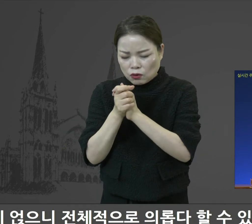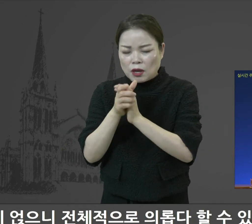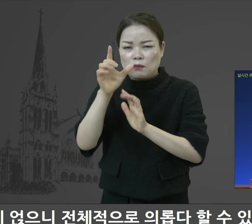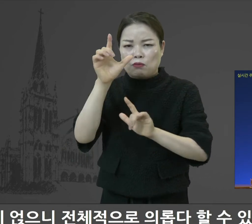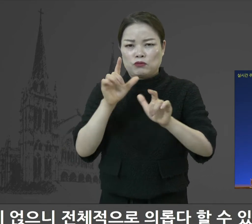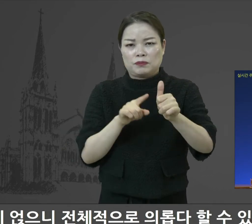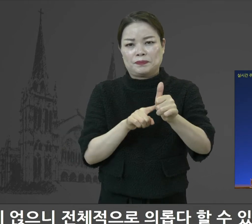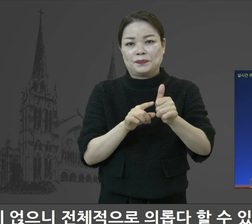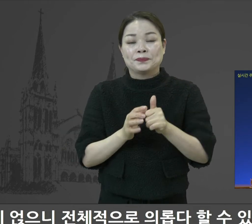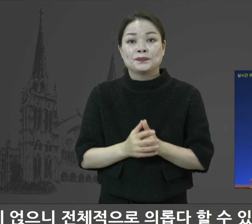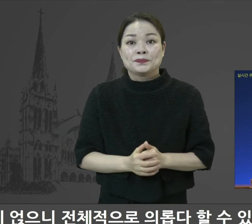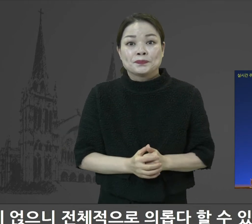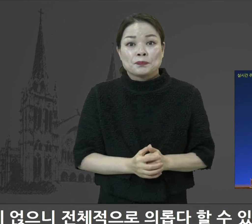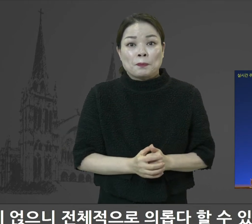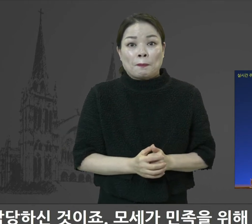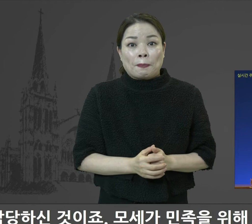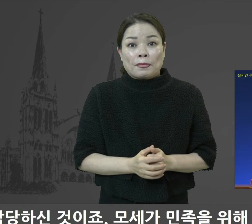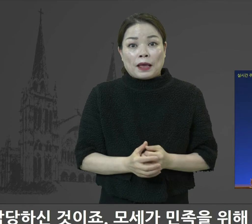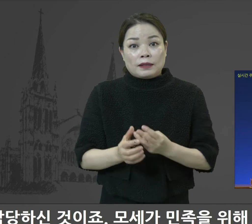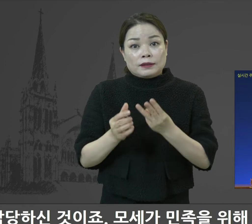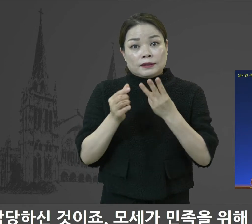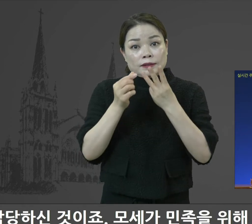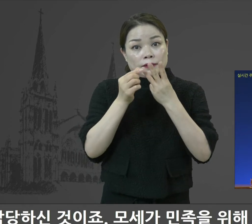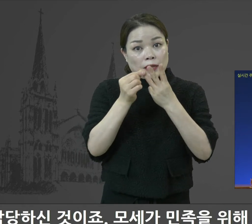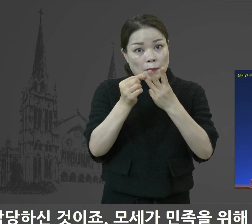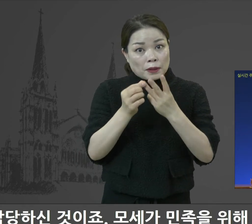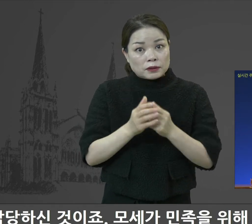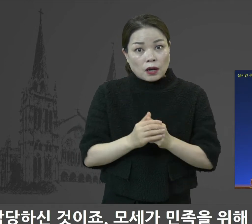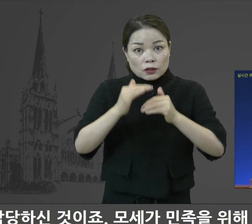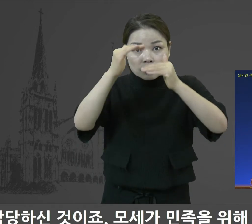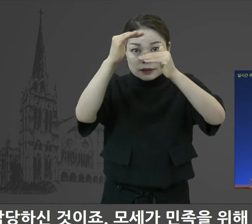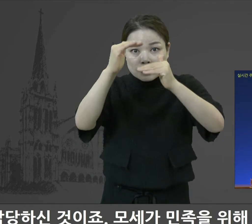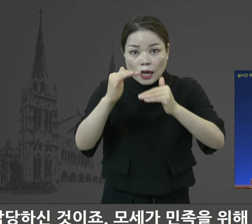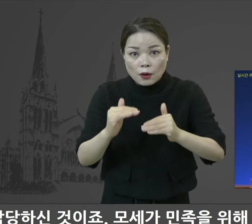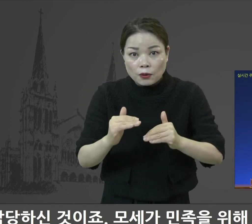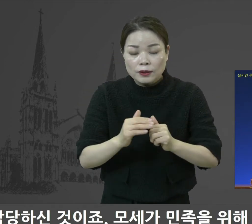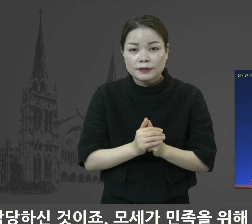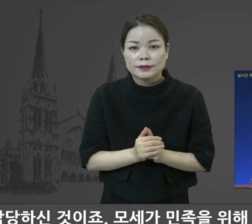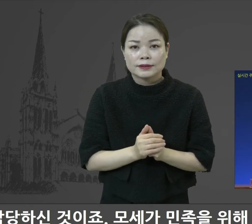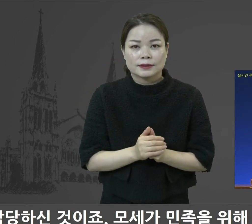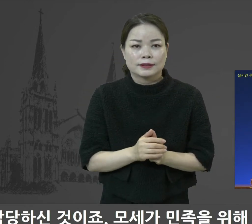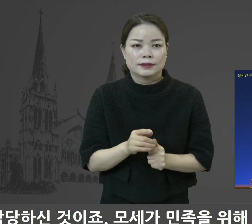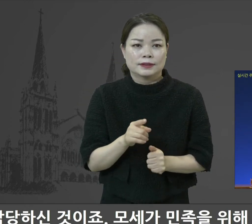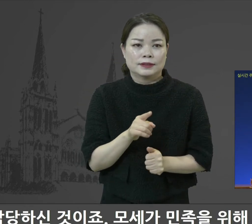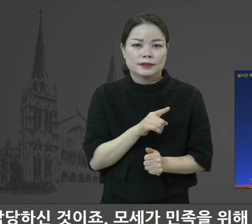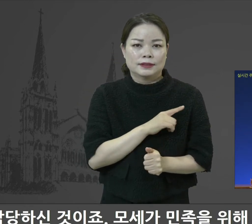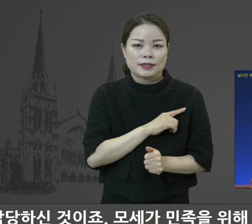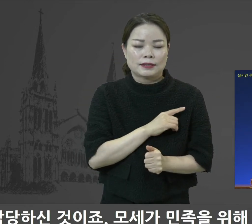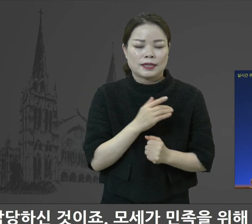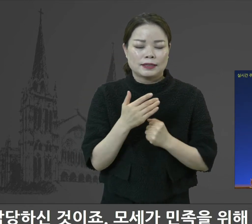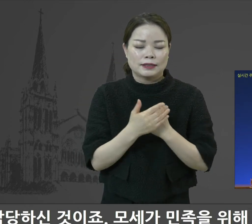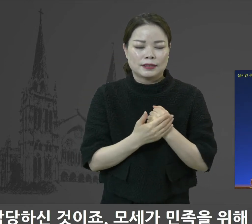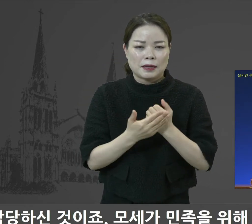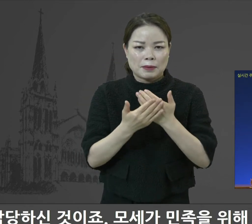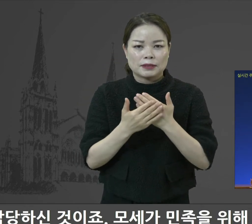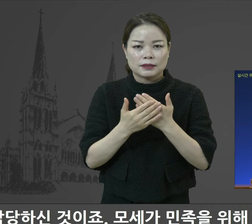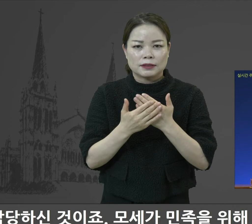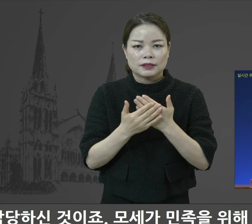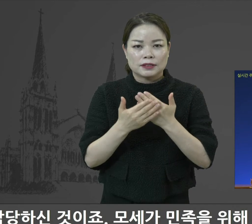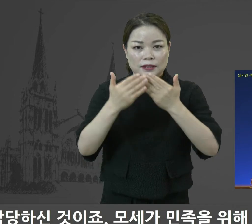것이죠. 자, 세 번째, 오늘 본문에서 사실은 저는 가장 많이 은혜를 받은